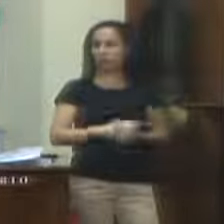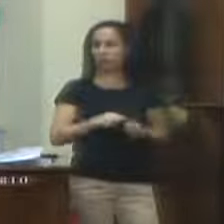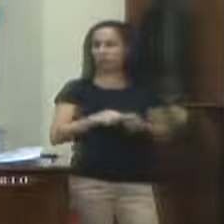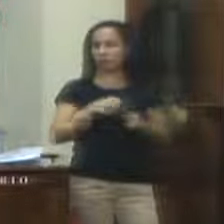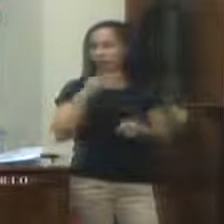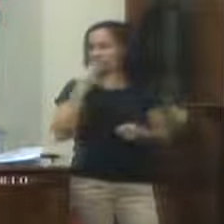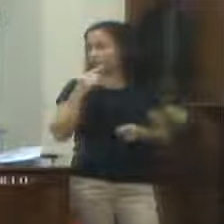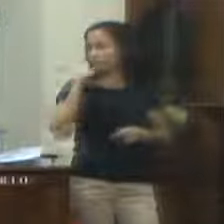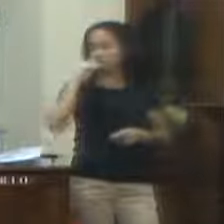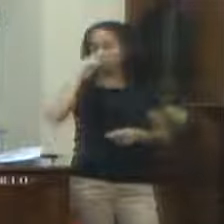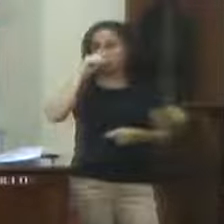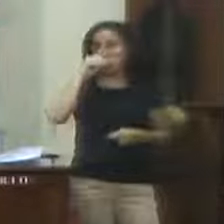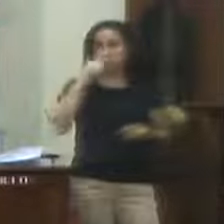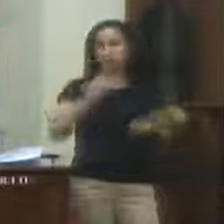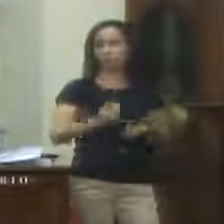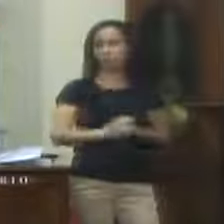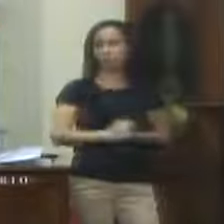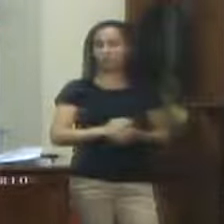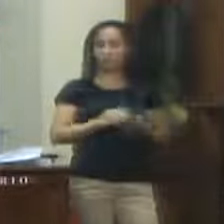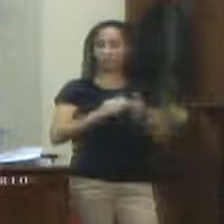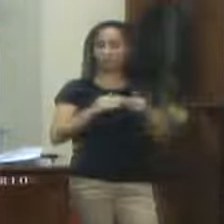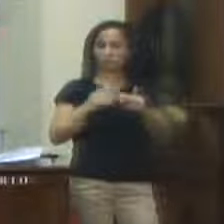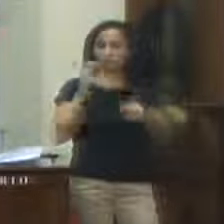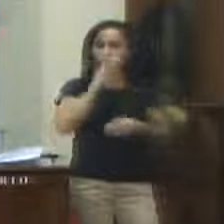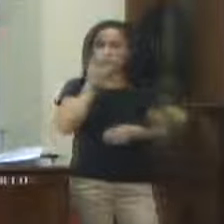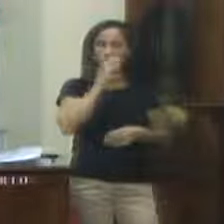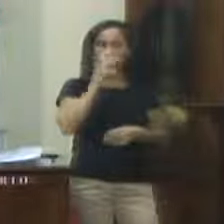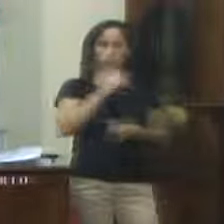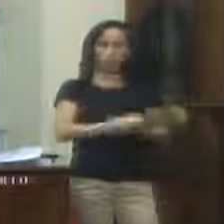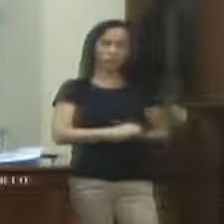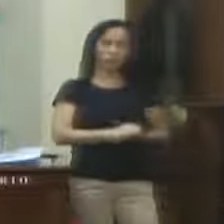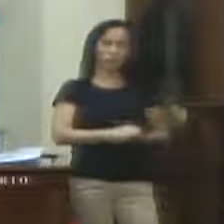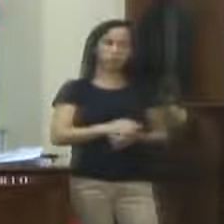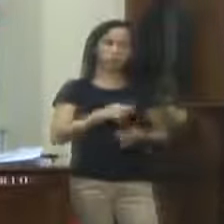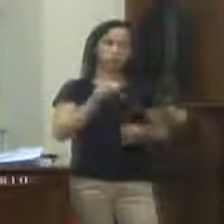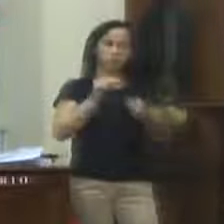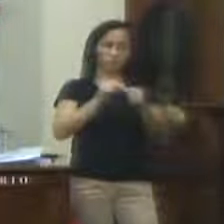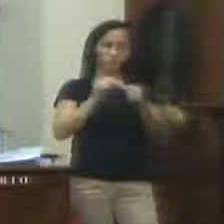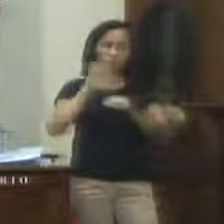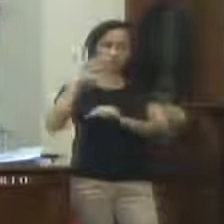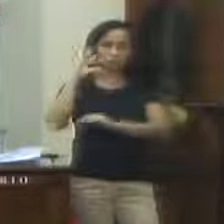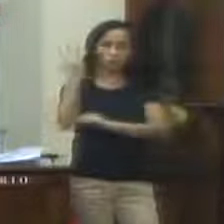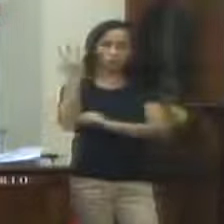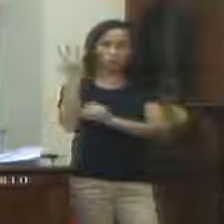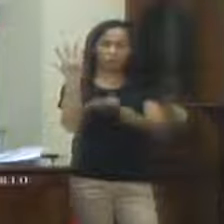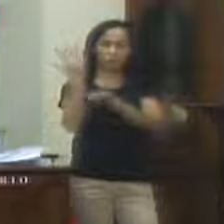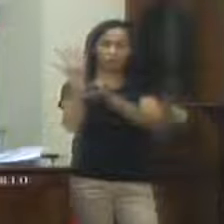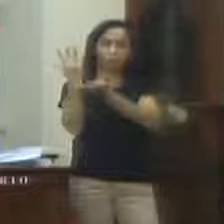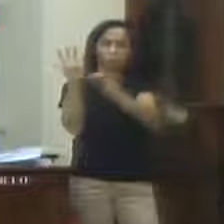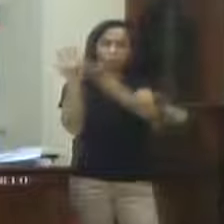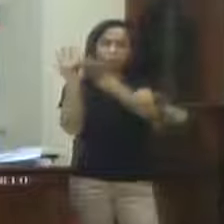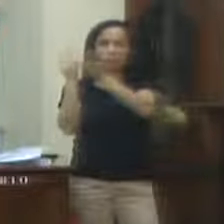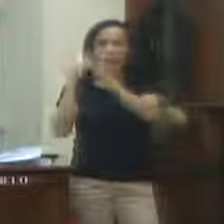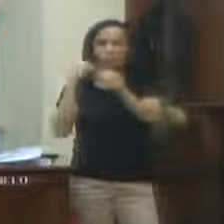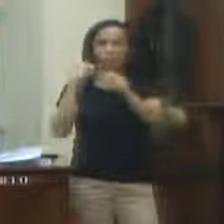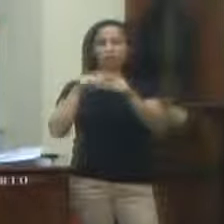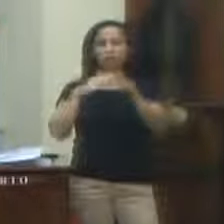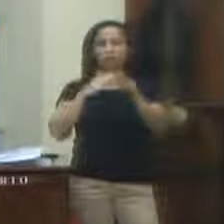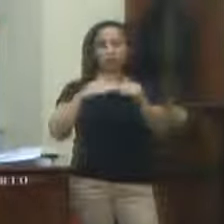um perigo iminente, solicita em caráter de urgência a realização da poda nas árvores do referido local. Sala de